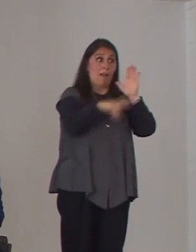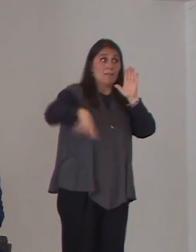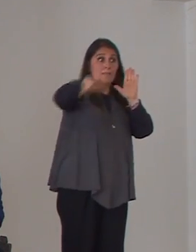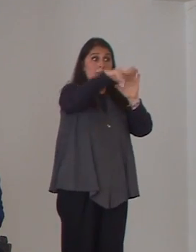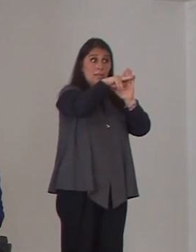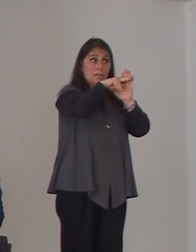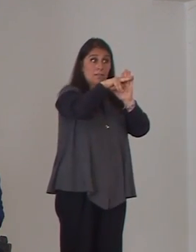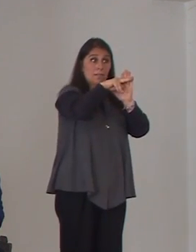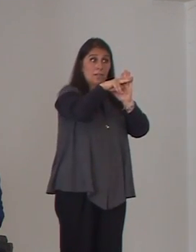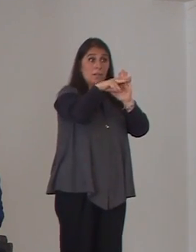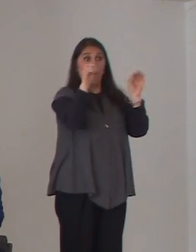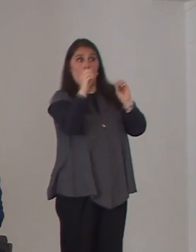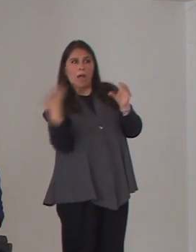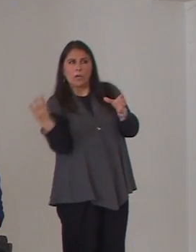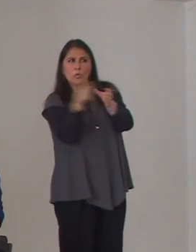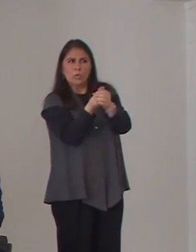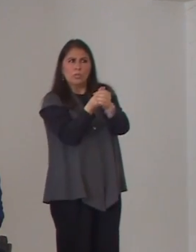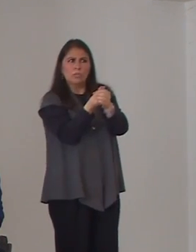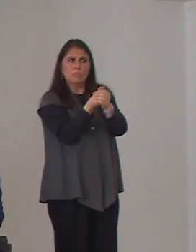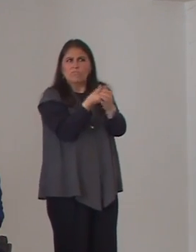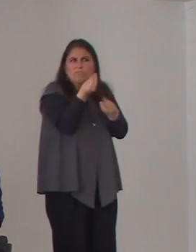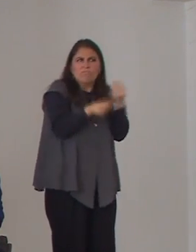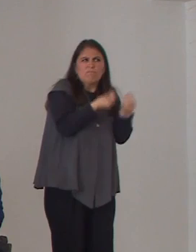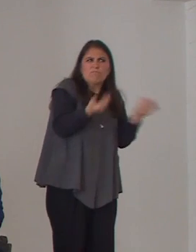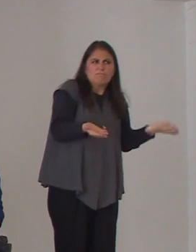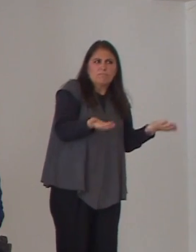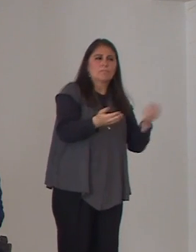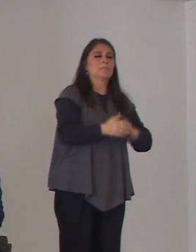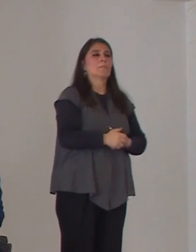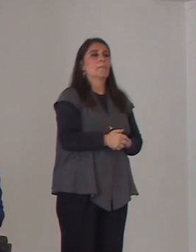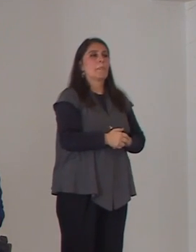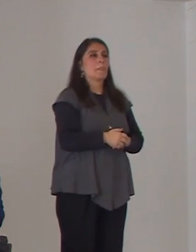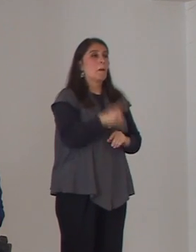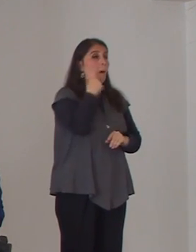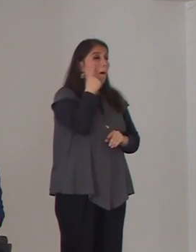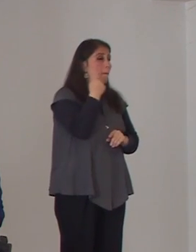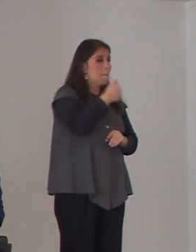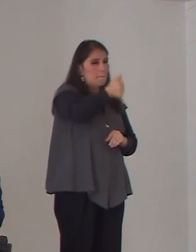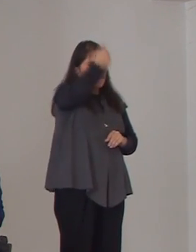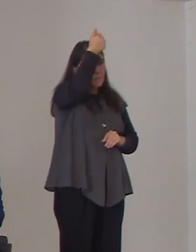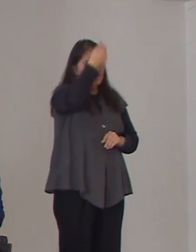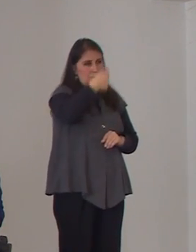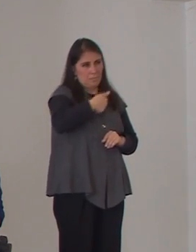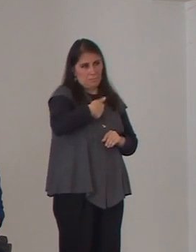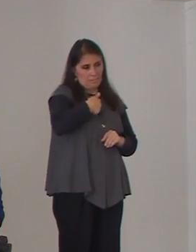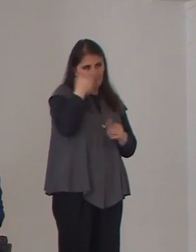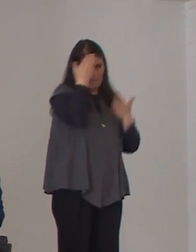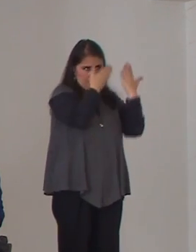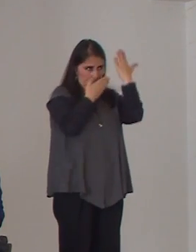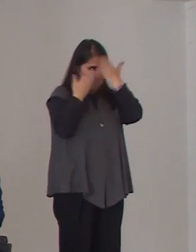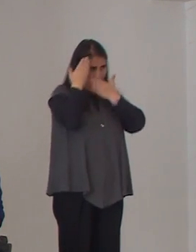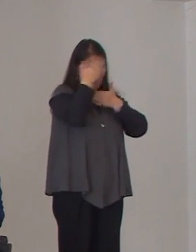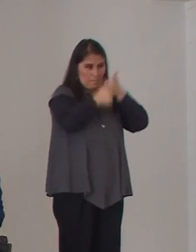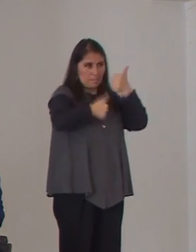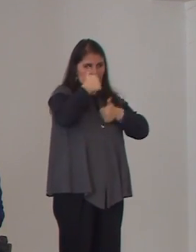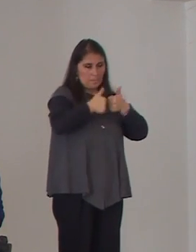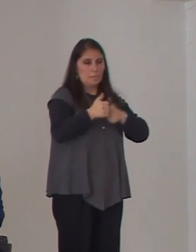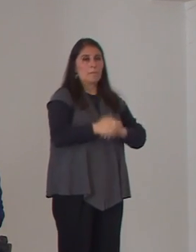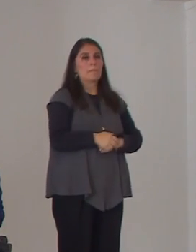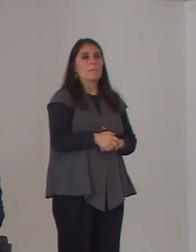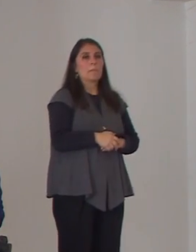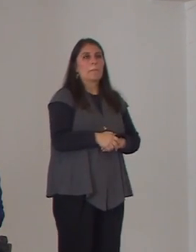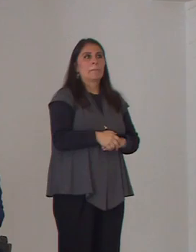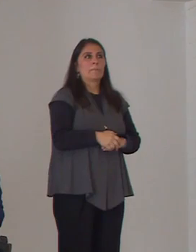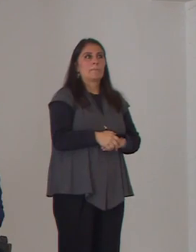incluir? Yo pienso que ahí lo principal del análisis que yo hago es,